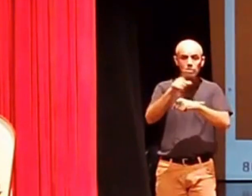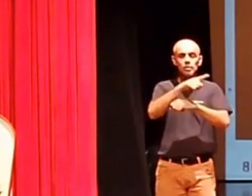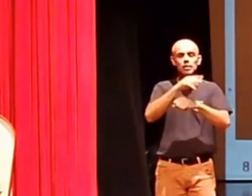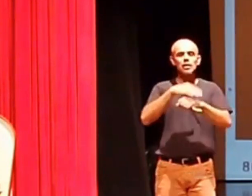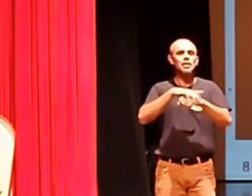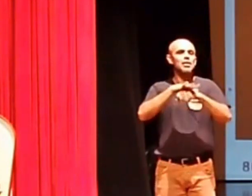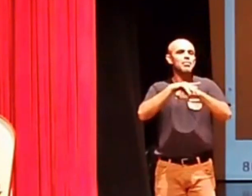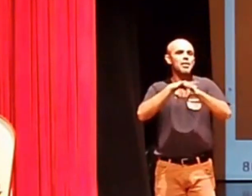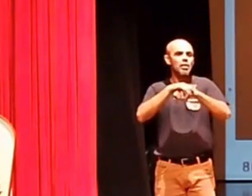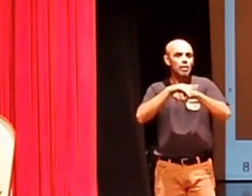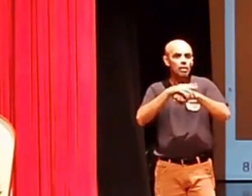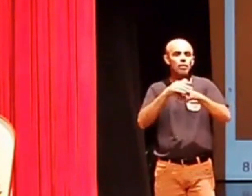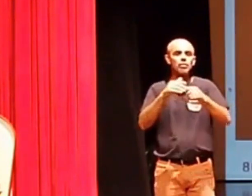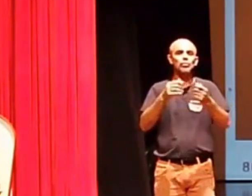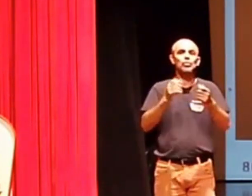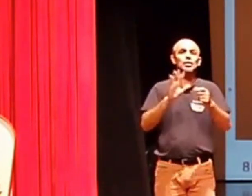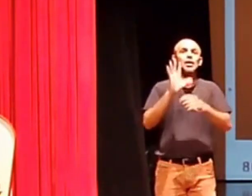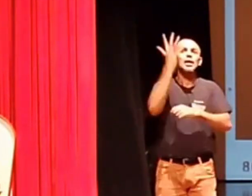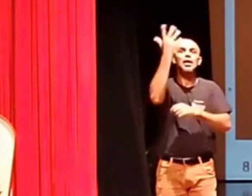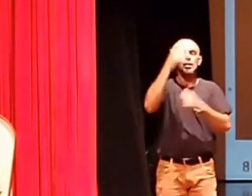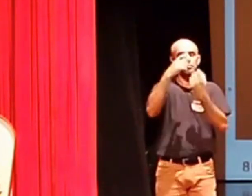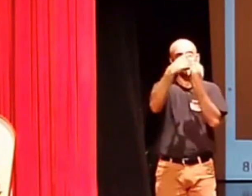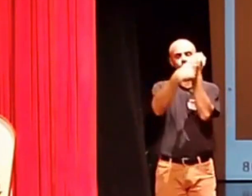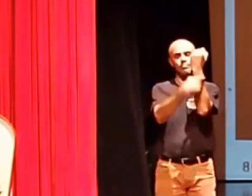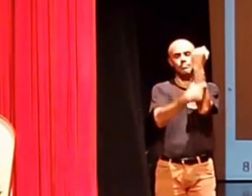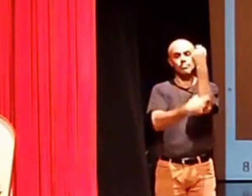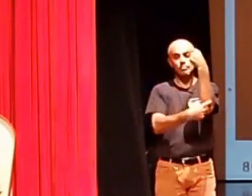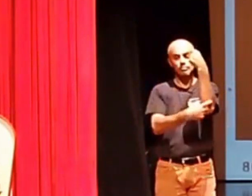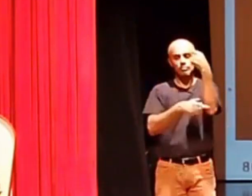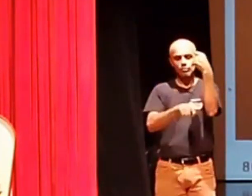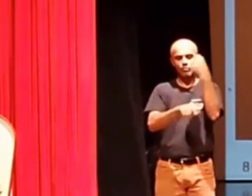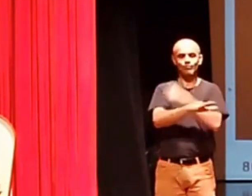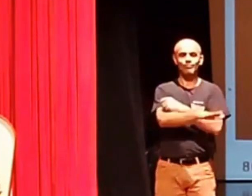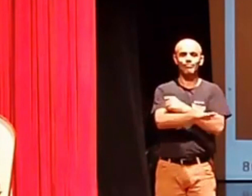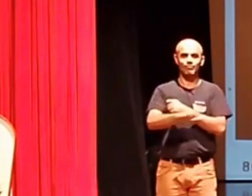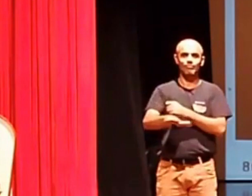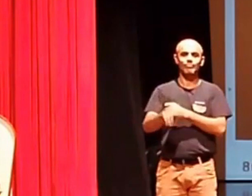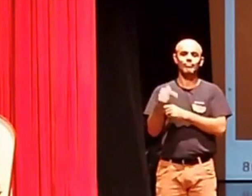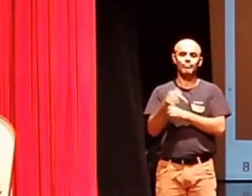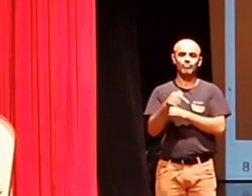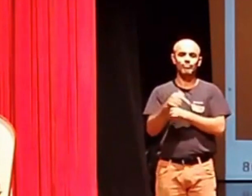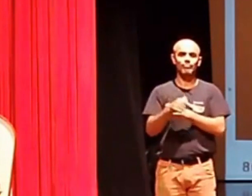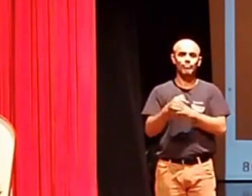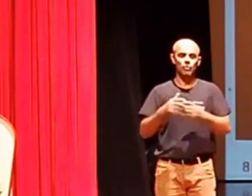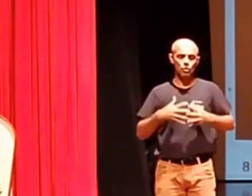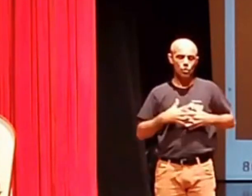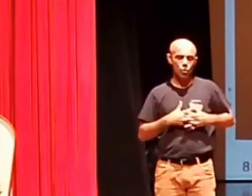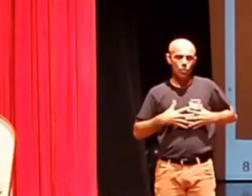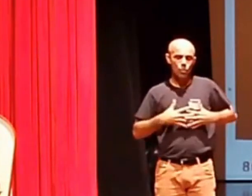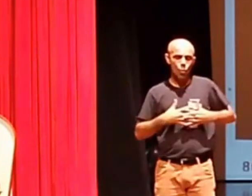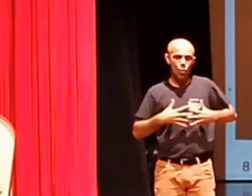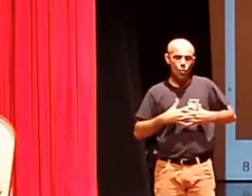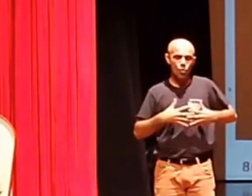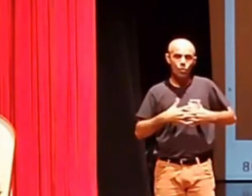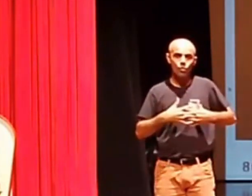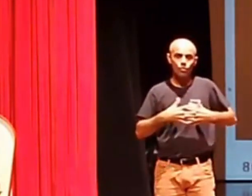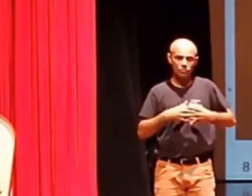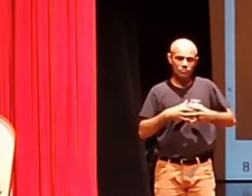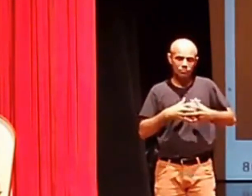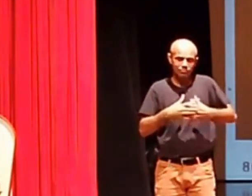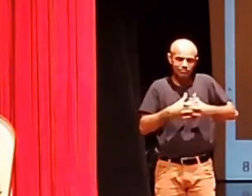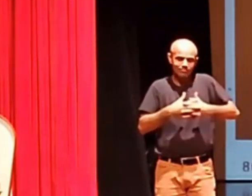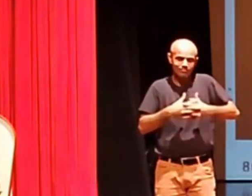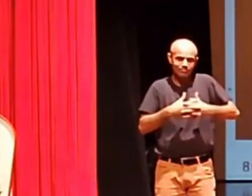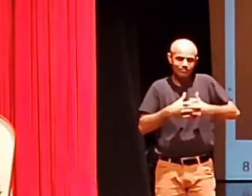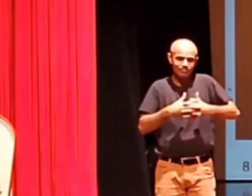patologia que acaba sempre causando essa escoliose, porque essa criança, esses músculos, eles começam a se